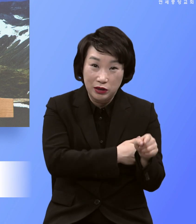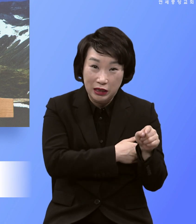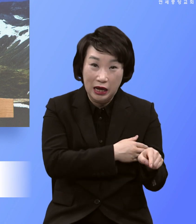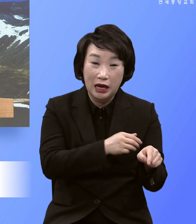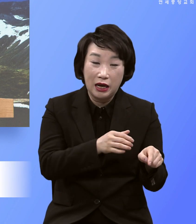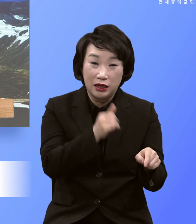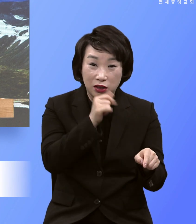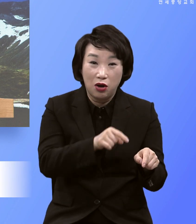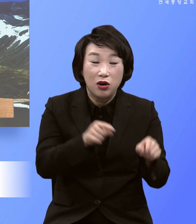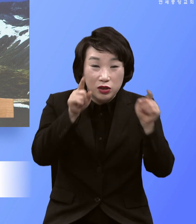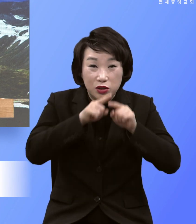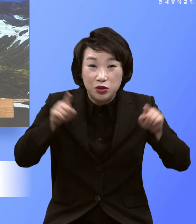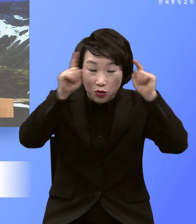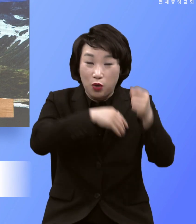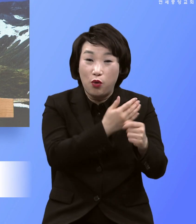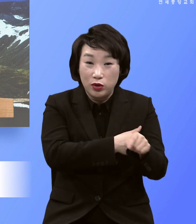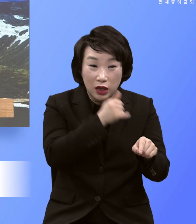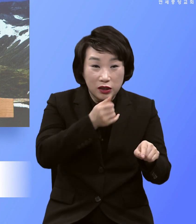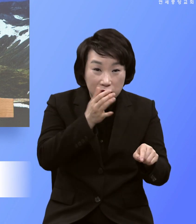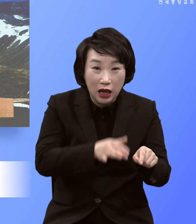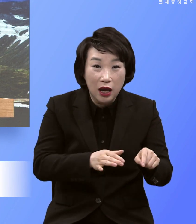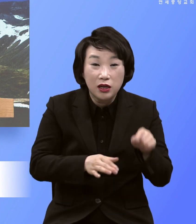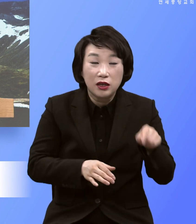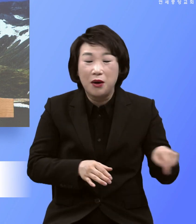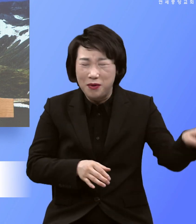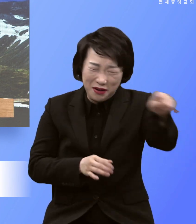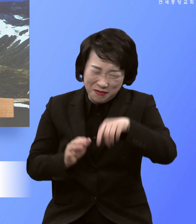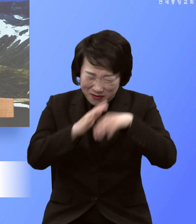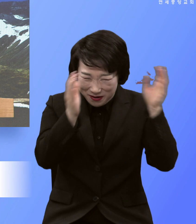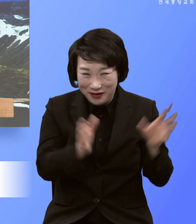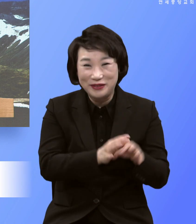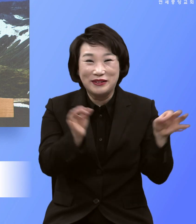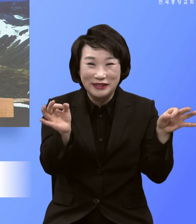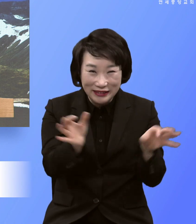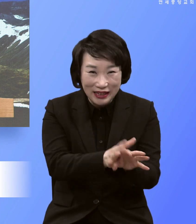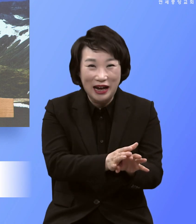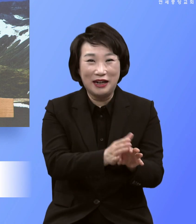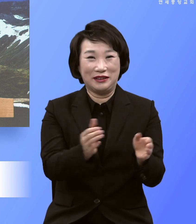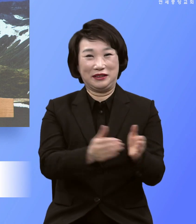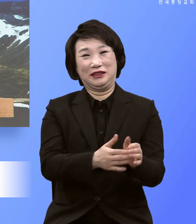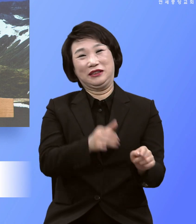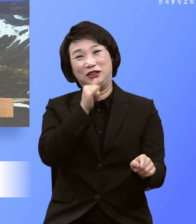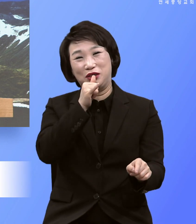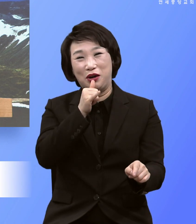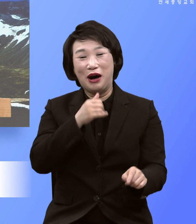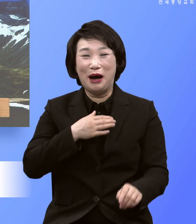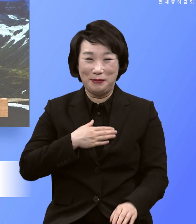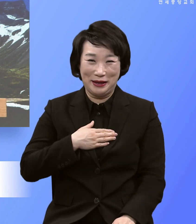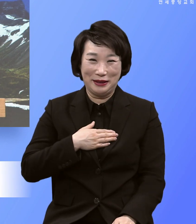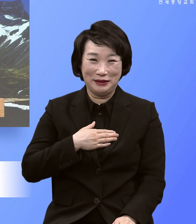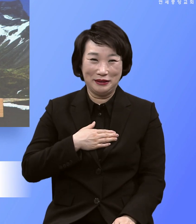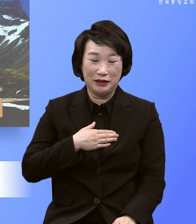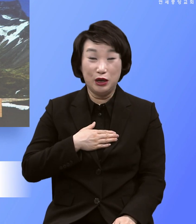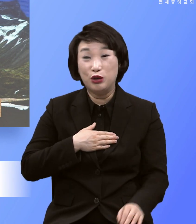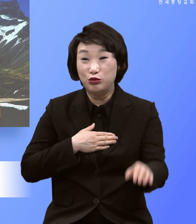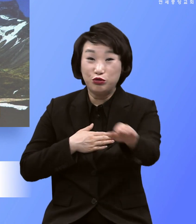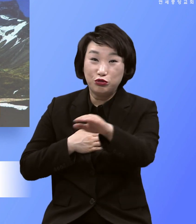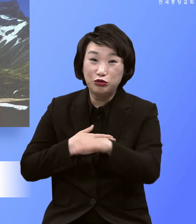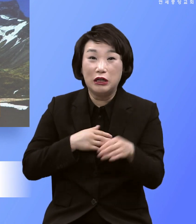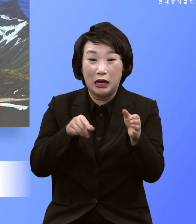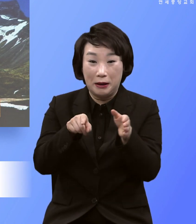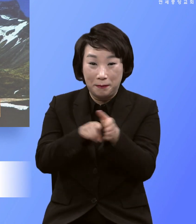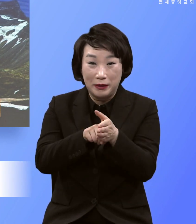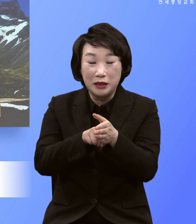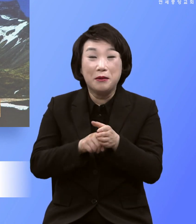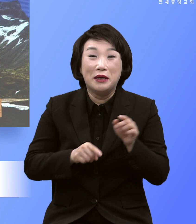권세, 지옥의 권세가 그냥 물거품처럼 사라져버리는 것입니다. 우리의